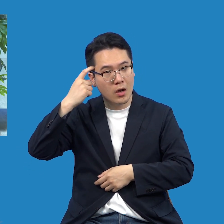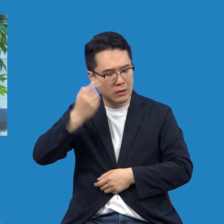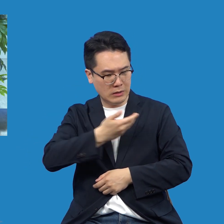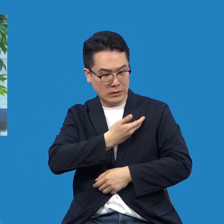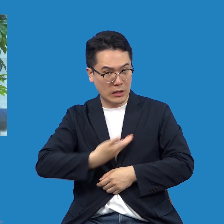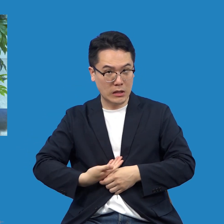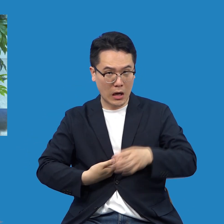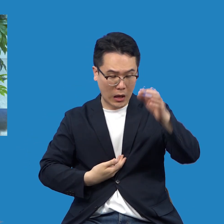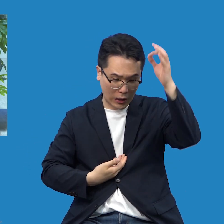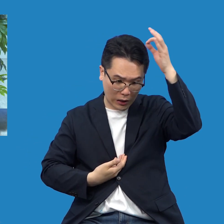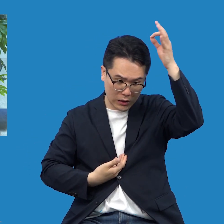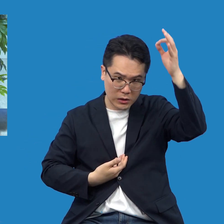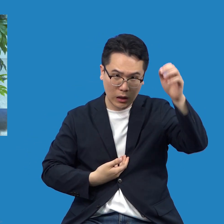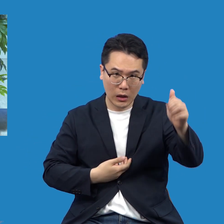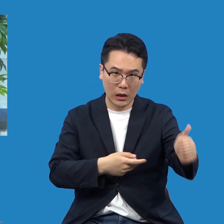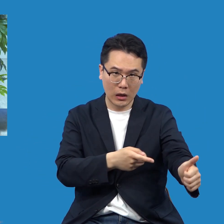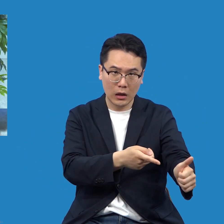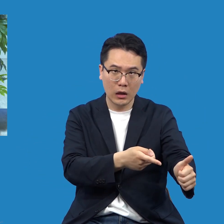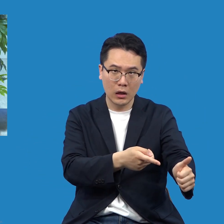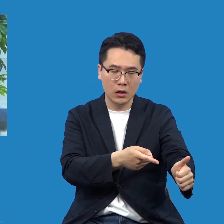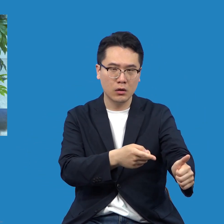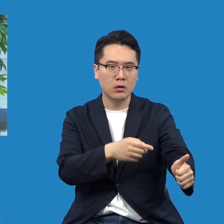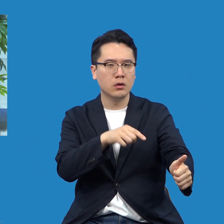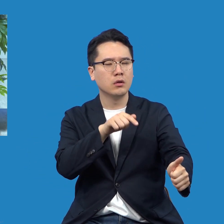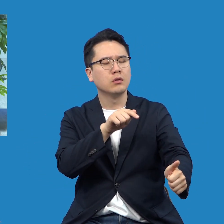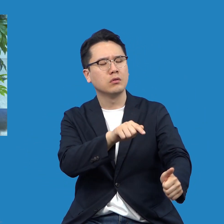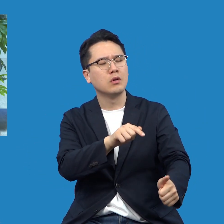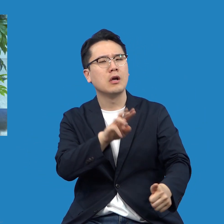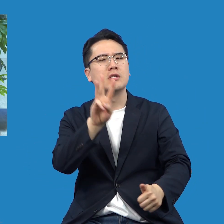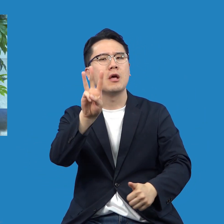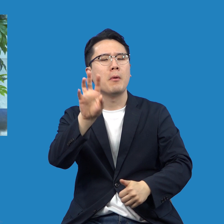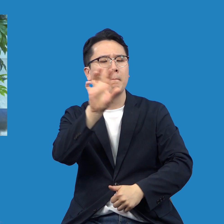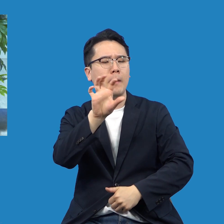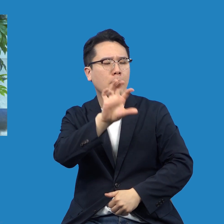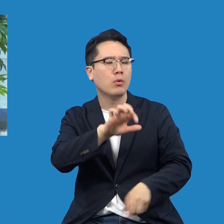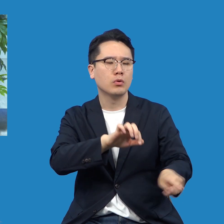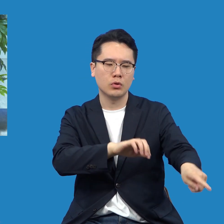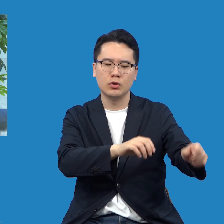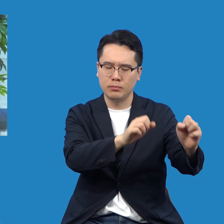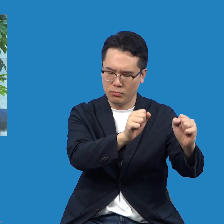여기 머물라고 이렇게 굳이 떼어놓으려고 했을까요?